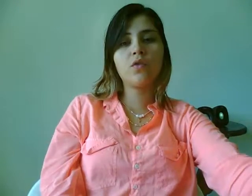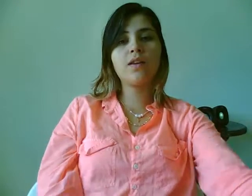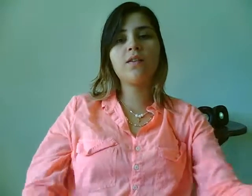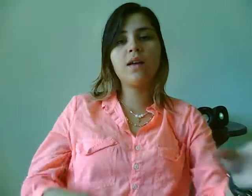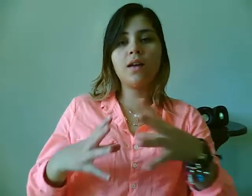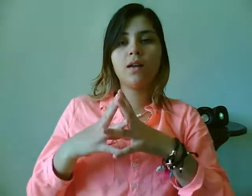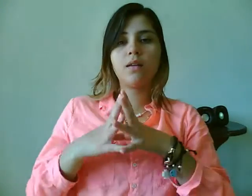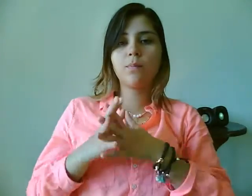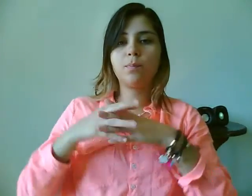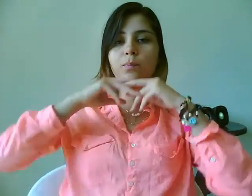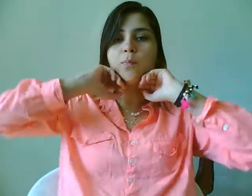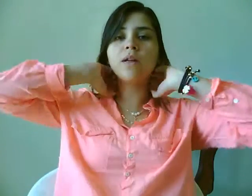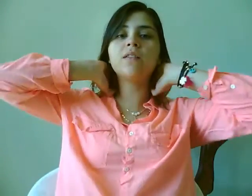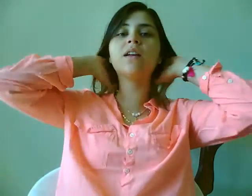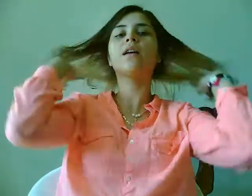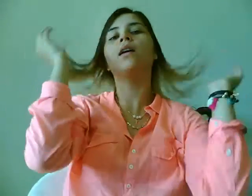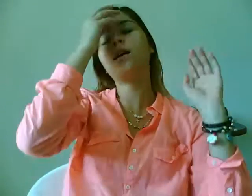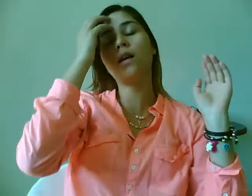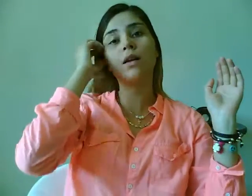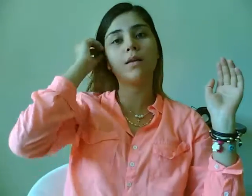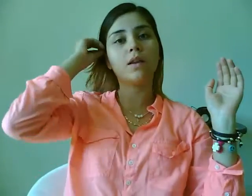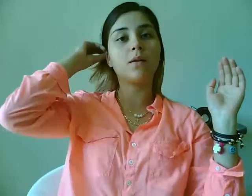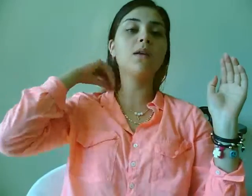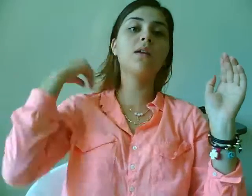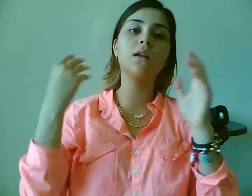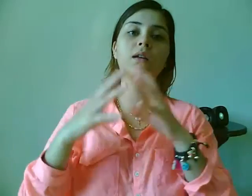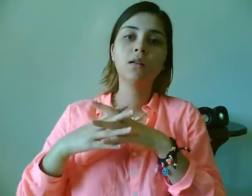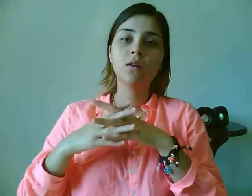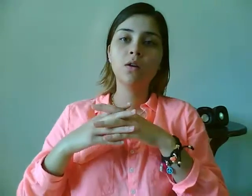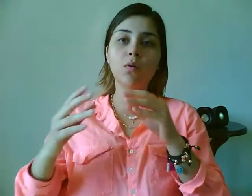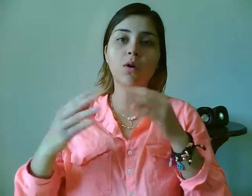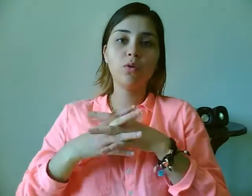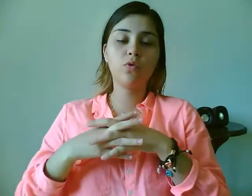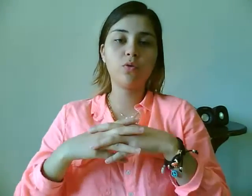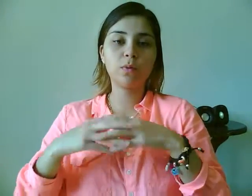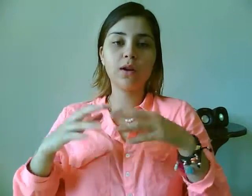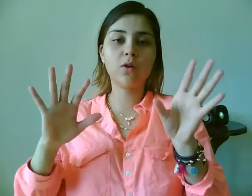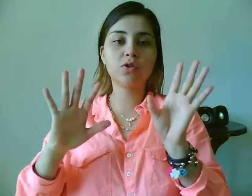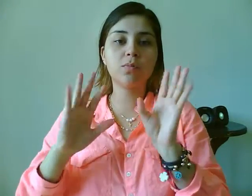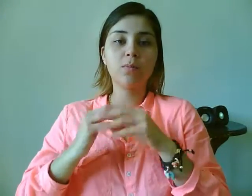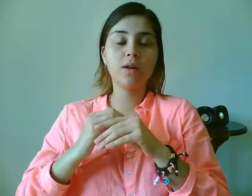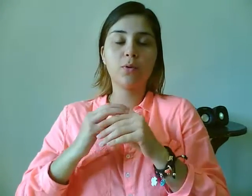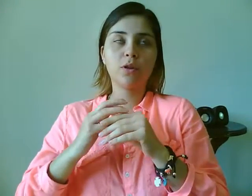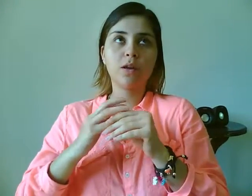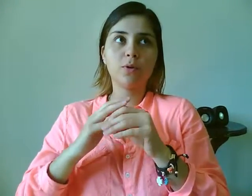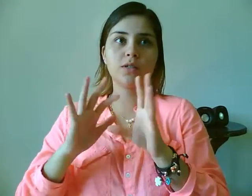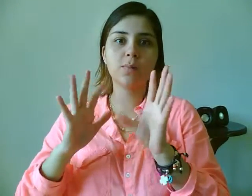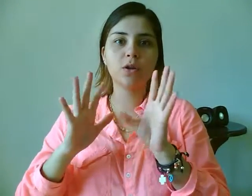Entonces, puede ser que termine cuando el usuario pierda o ya porque sea porque choque